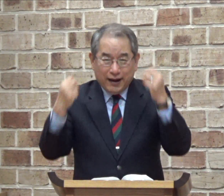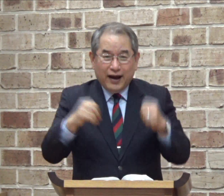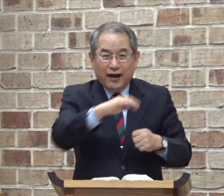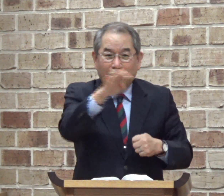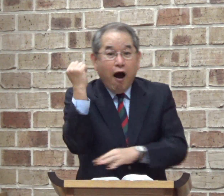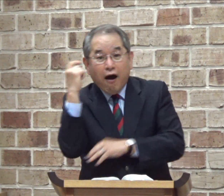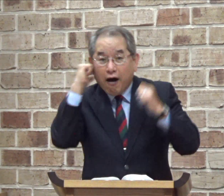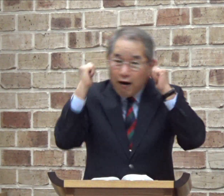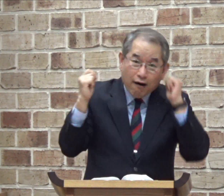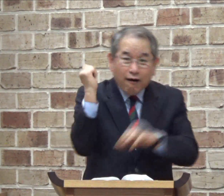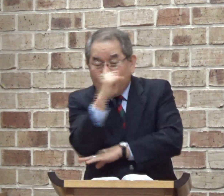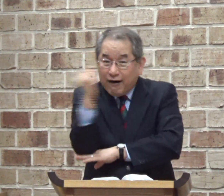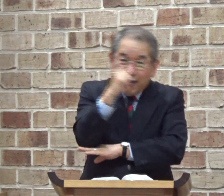그런 과정들을 거쳐서